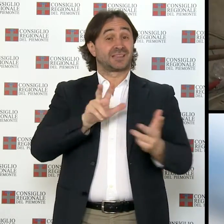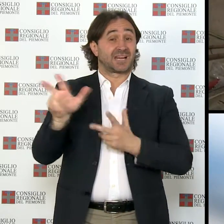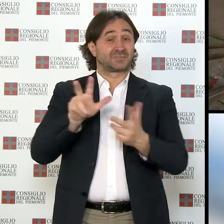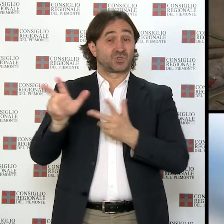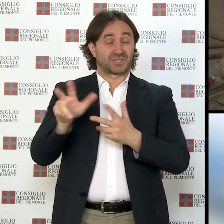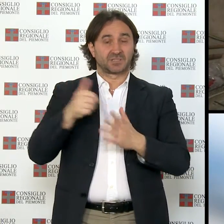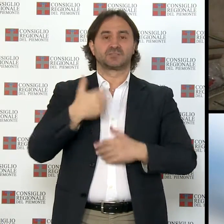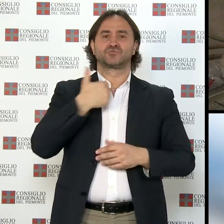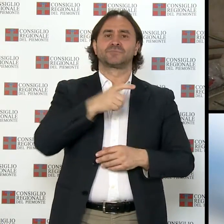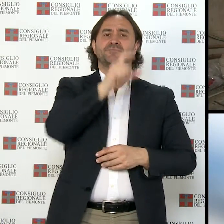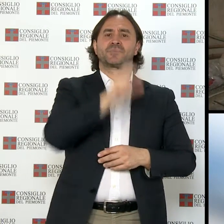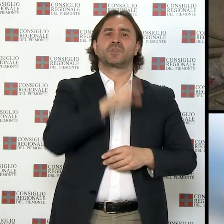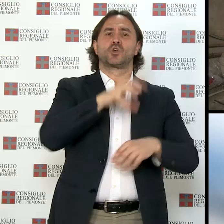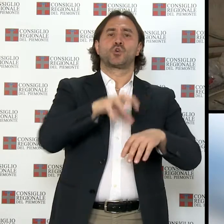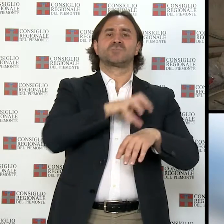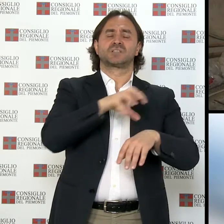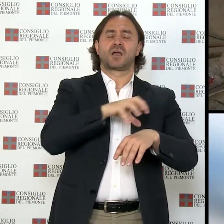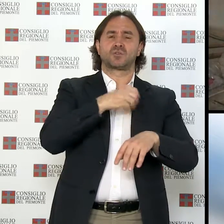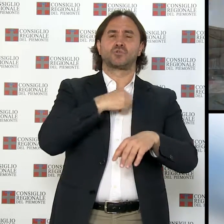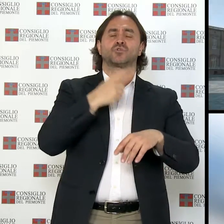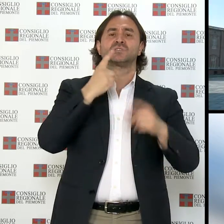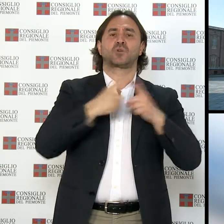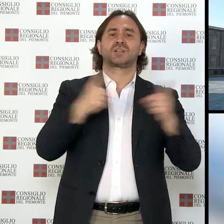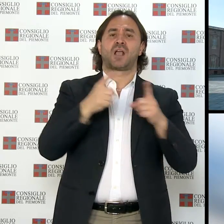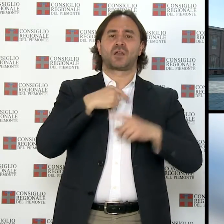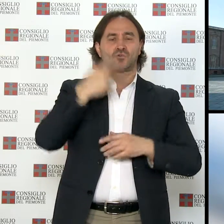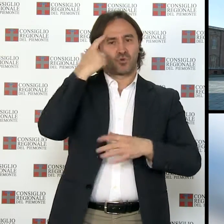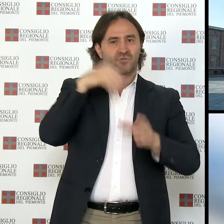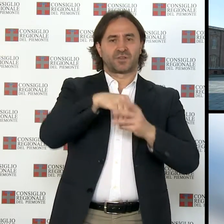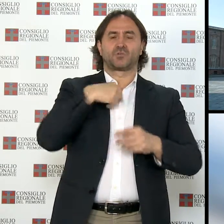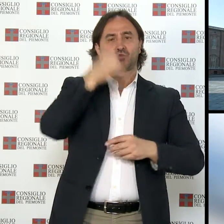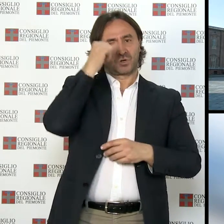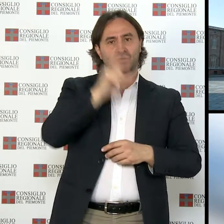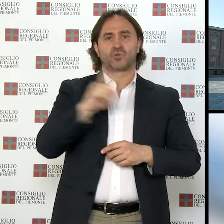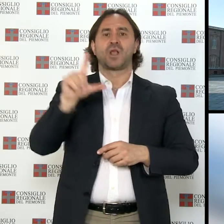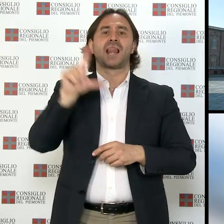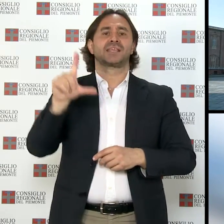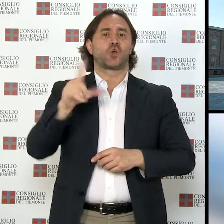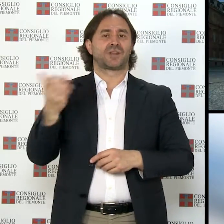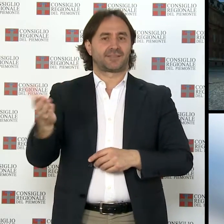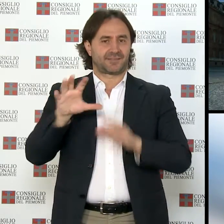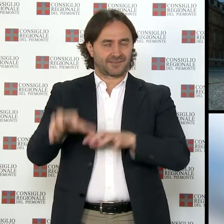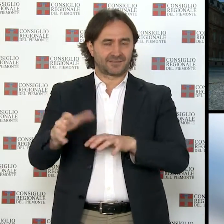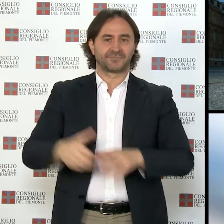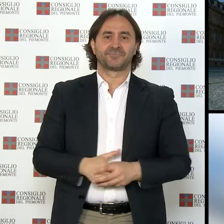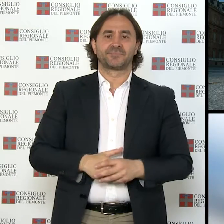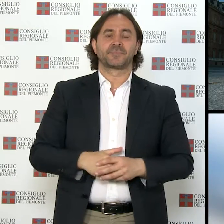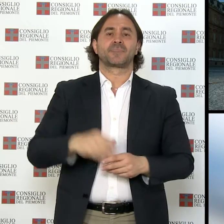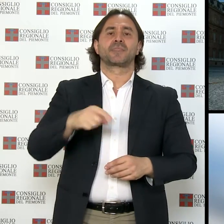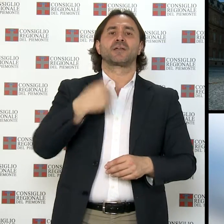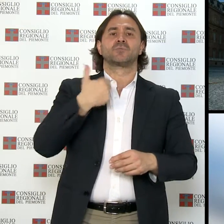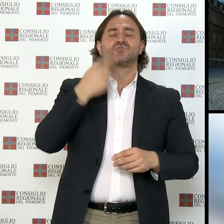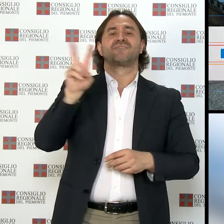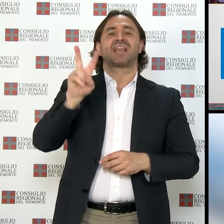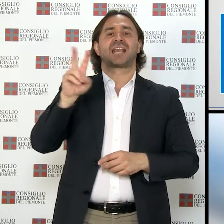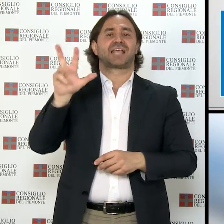del commissario straordinario del Governo per la Torino-Lione e in sesta l'informativa dell'assessore alla cultura sul consorzio